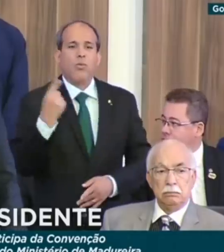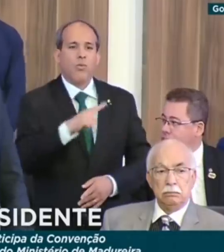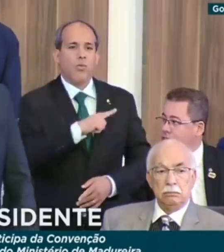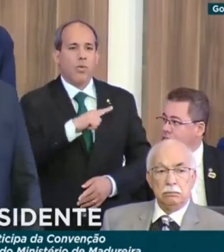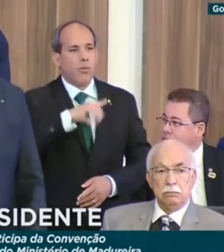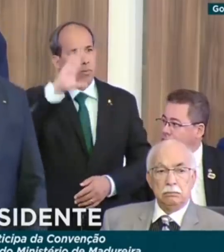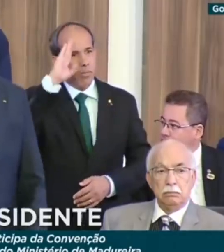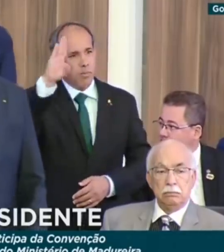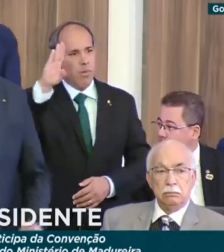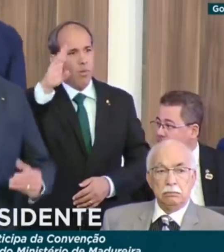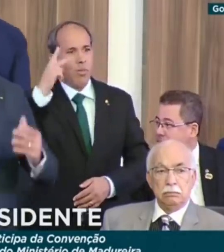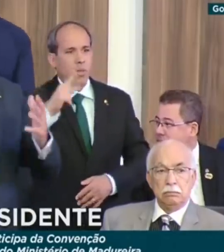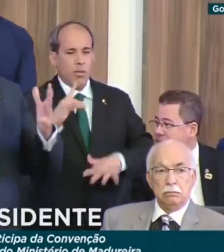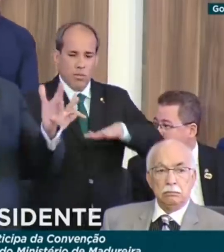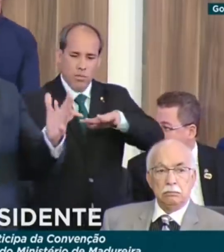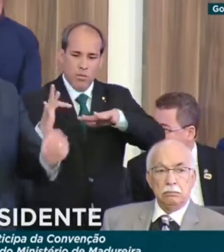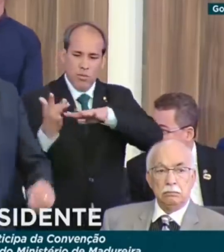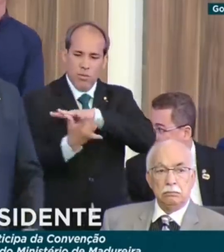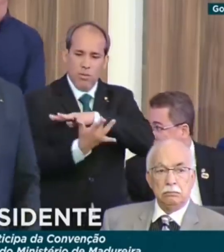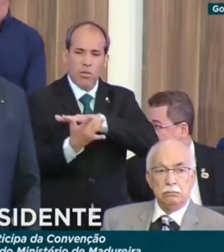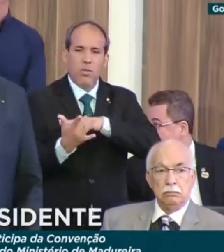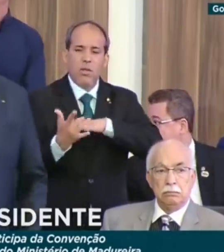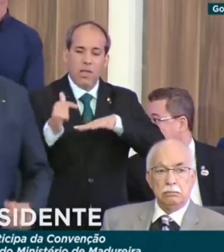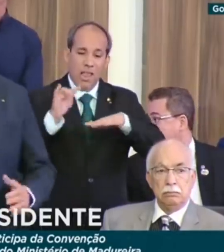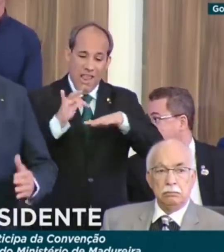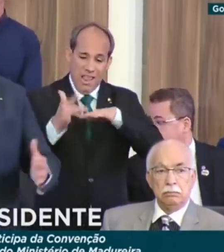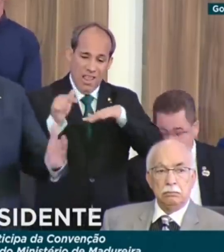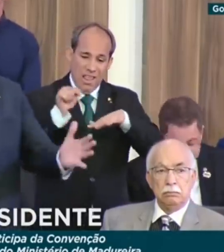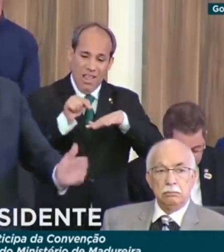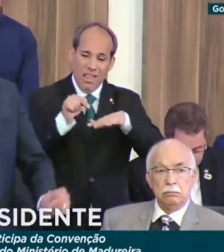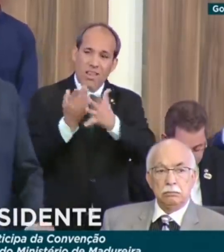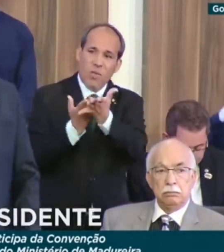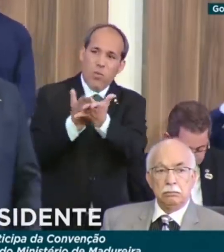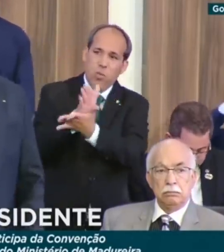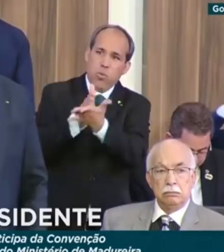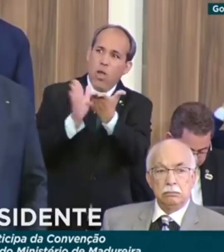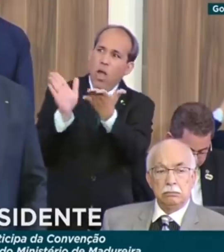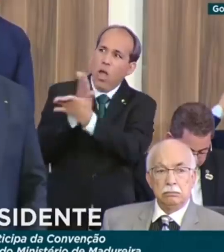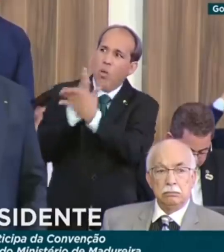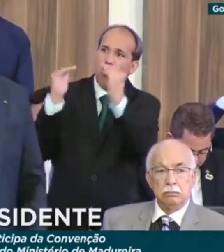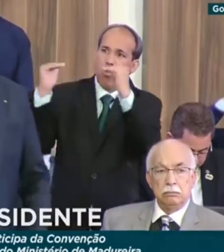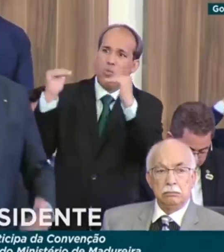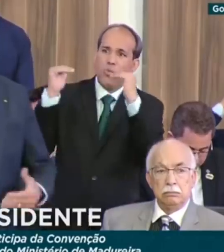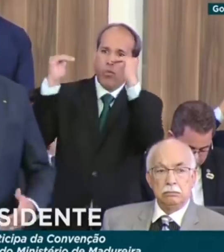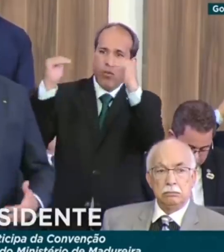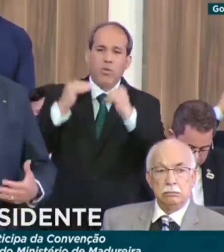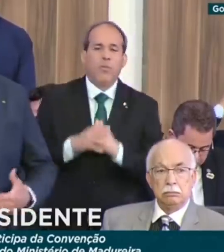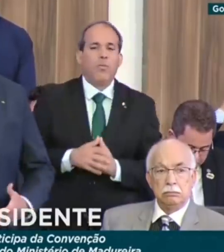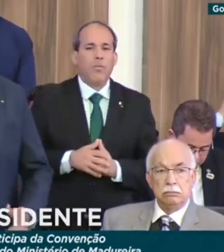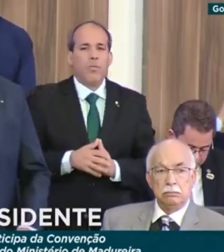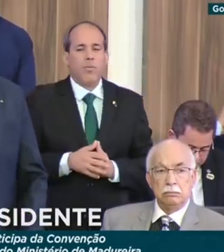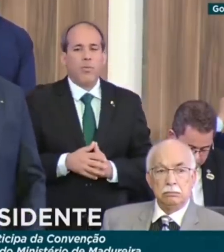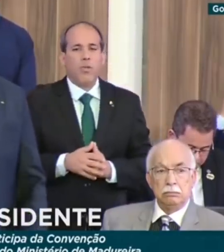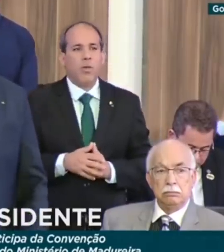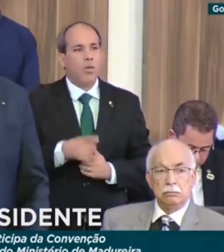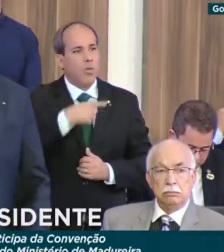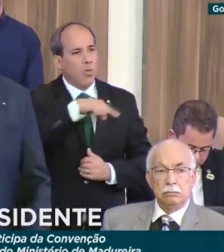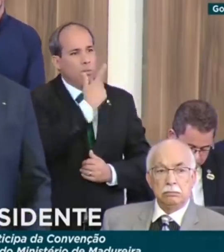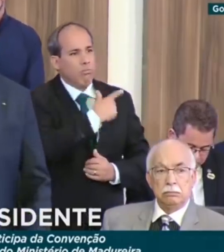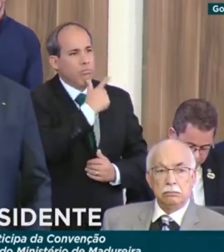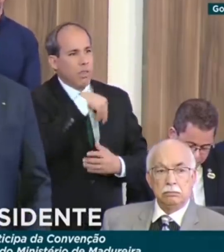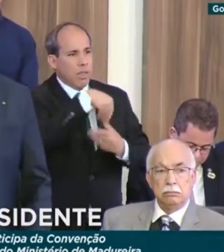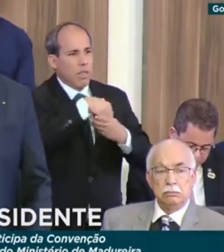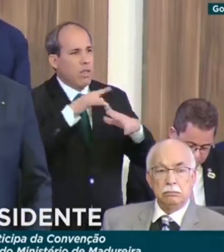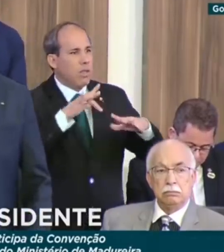das mídias sociais, que tanto incomodam alguns supremáveis, nós conseguimos a nossa